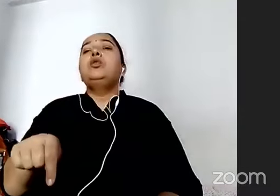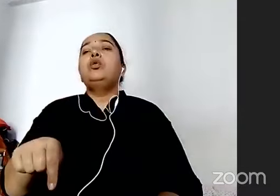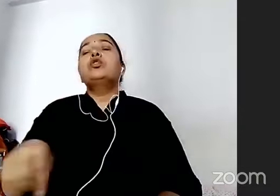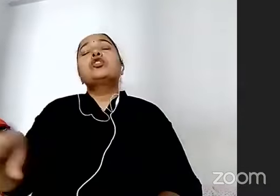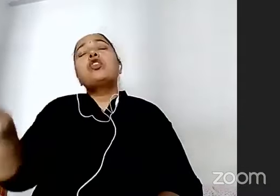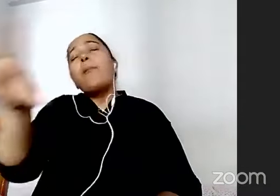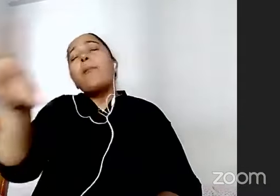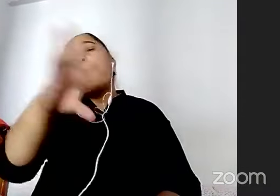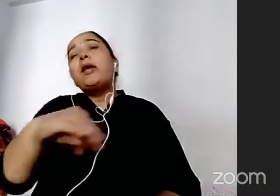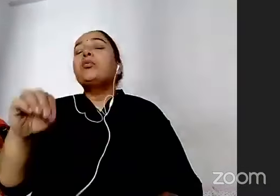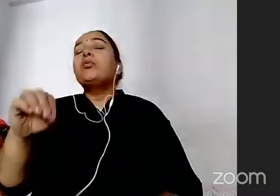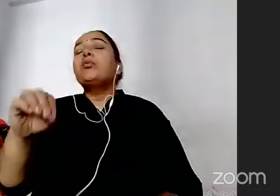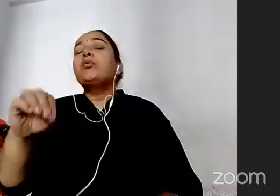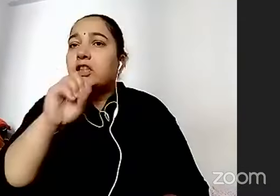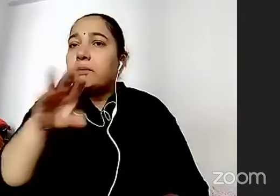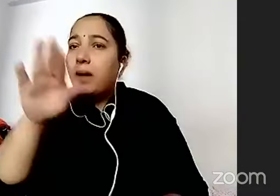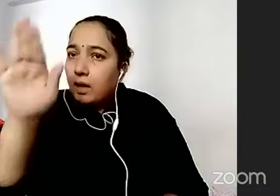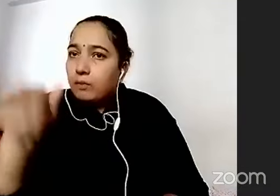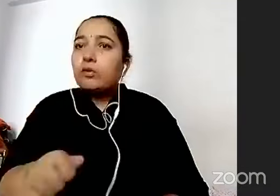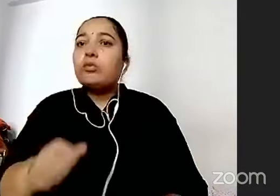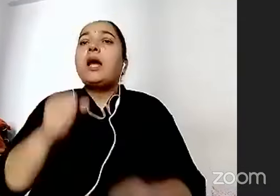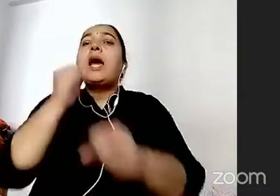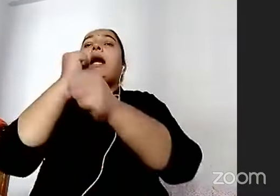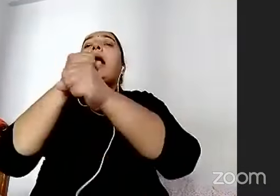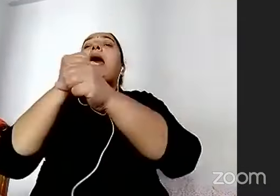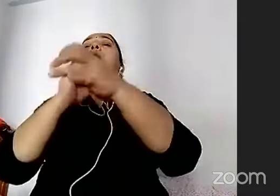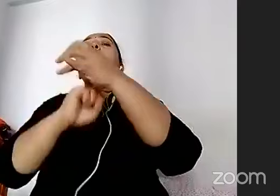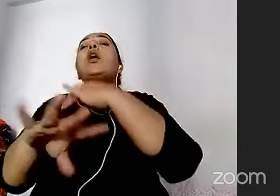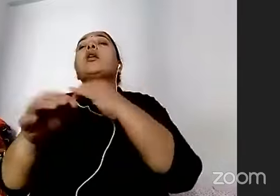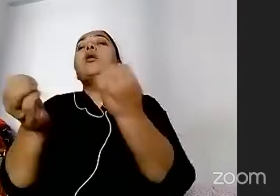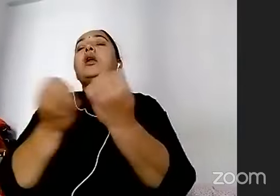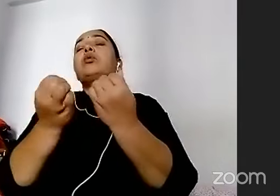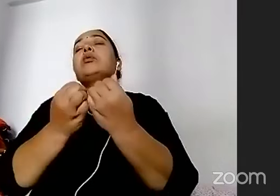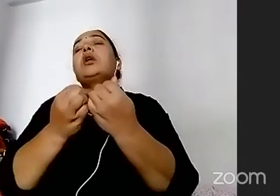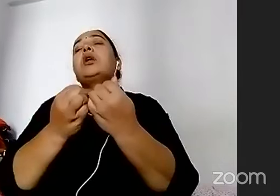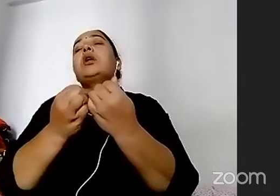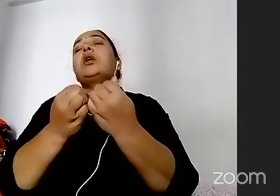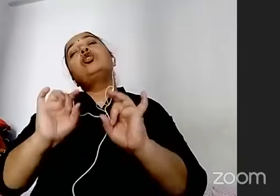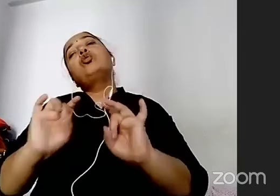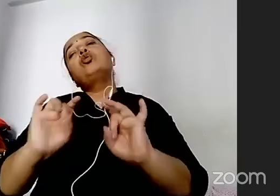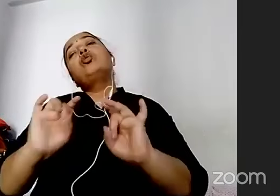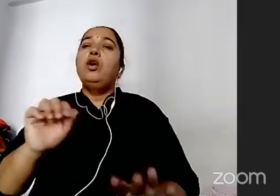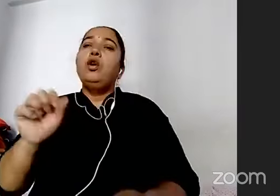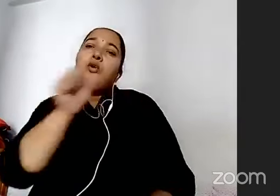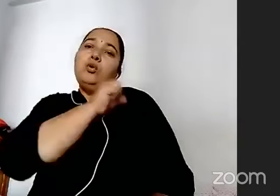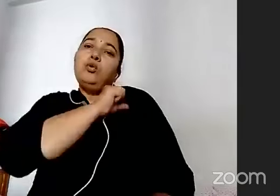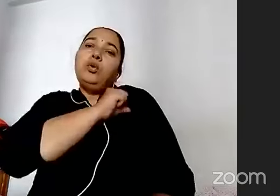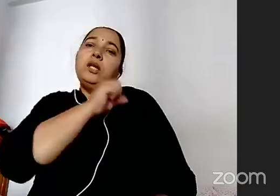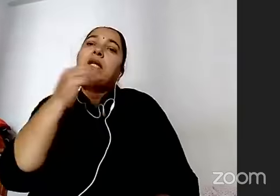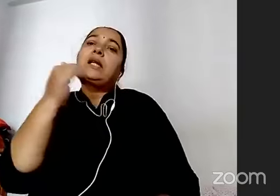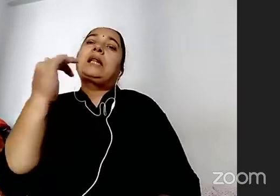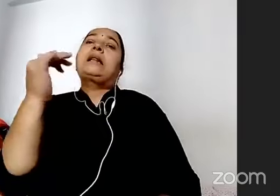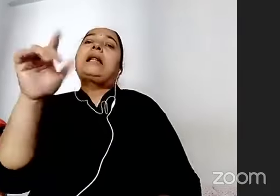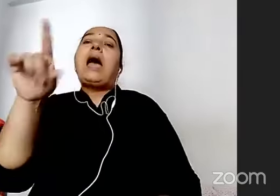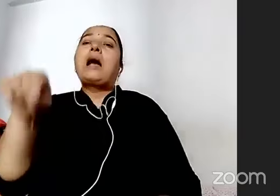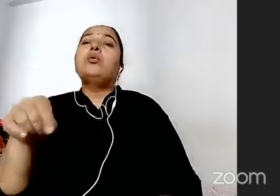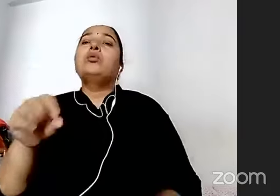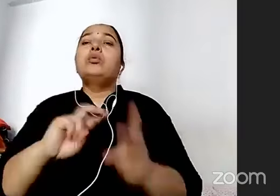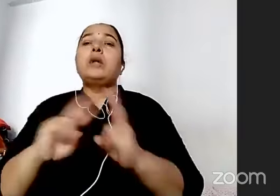गर्ने कुराहरूमा चाहिँ अझै पनि चुकेको छ। त्यही भएर जब हामी यौनिकताको कुराहरू गर्छौँ होइन, जब हामी अपाङ्गता भएका महिला